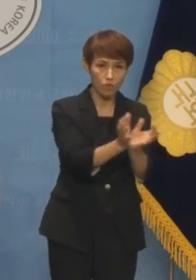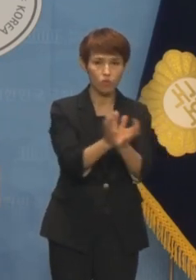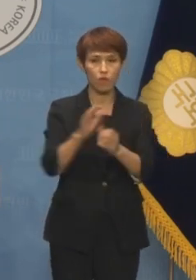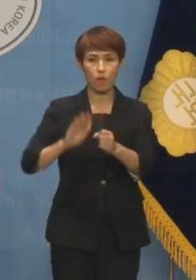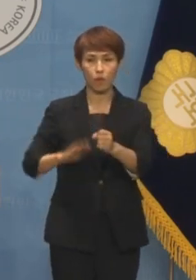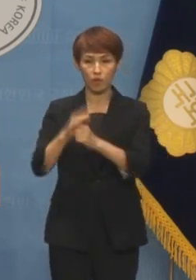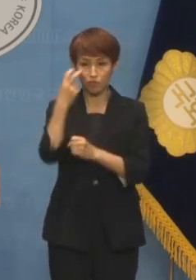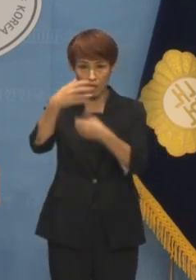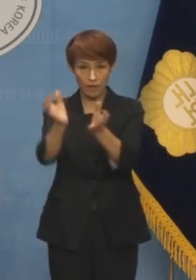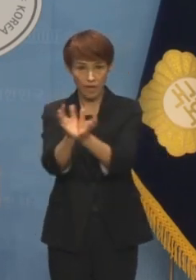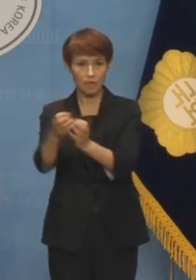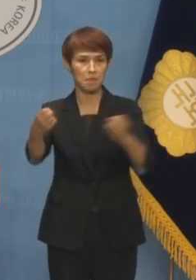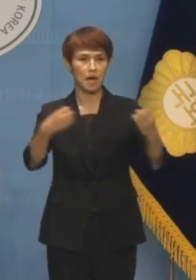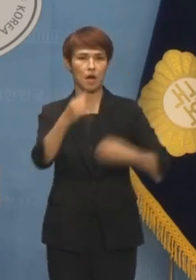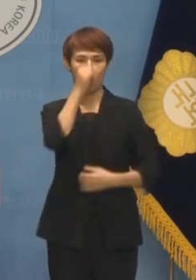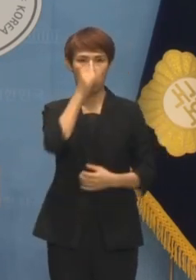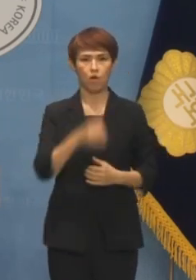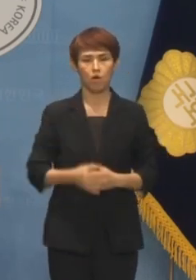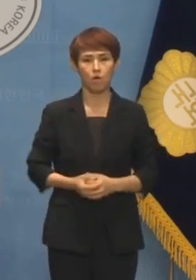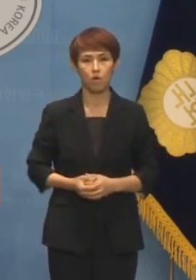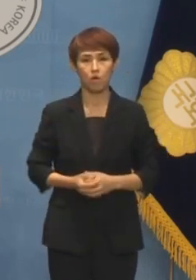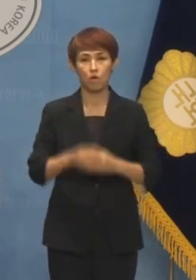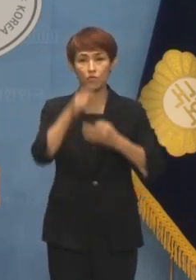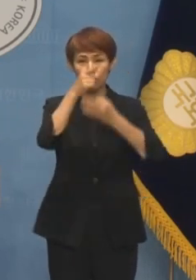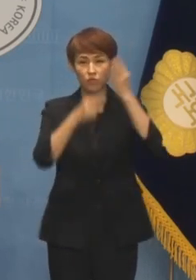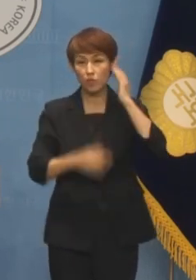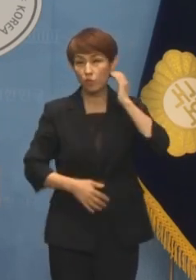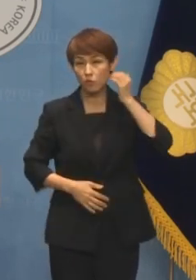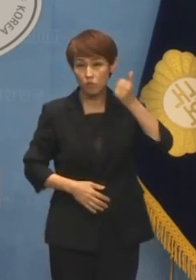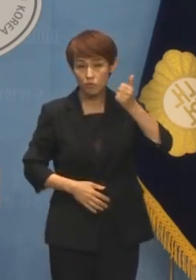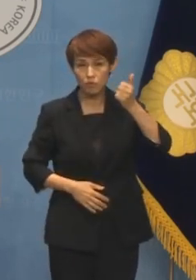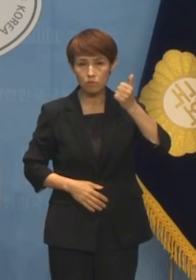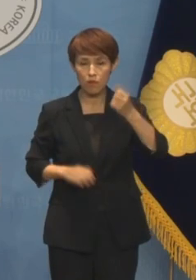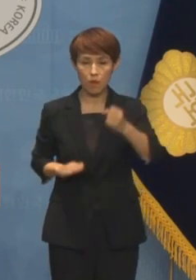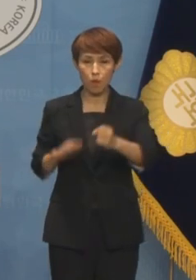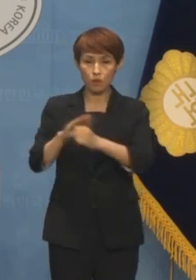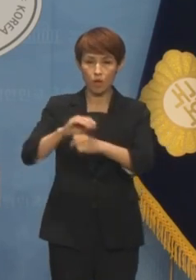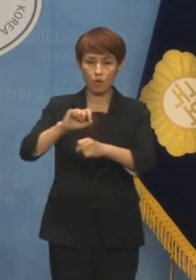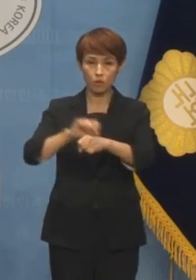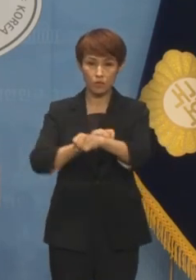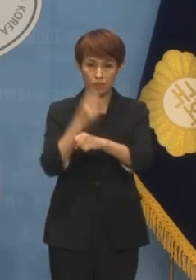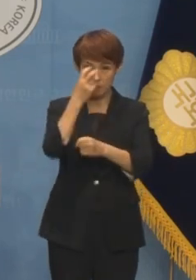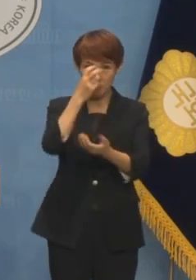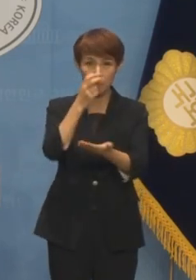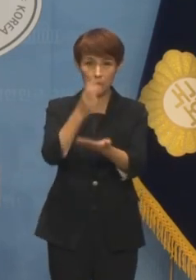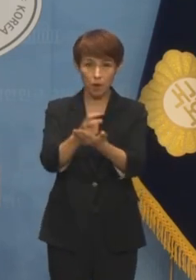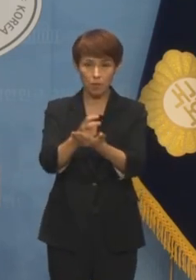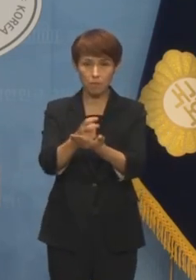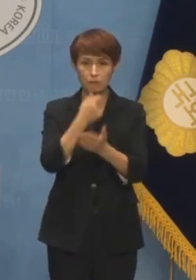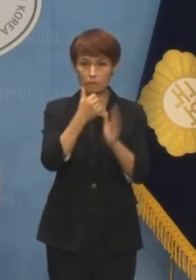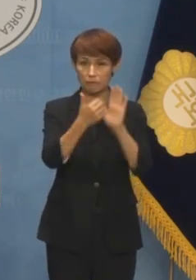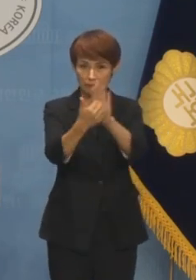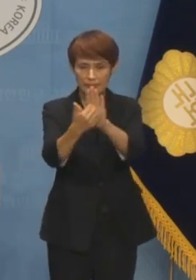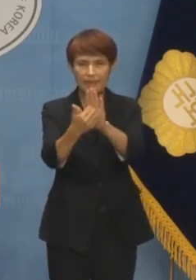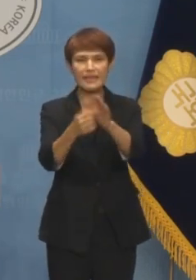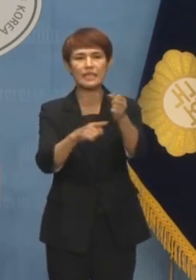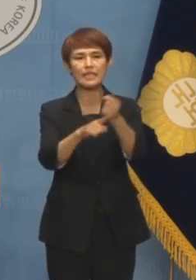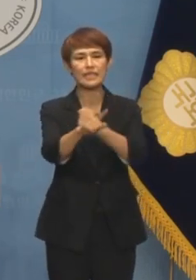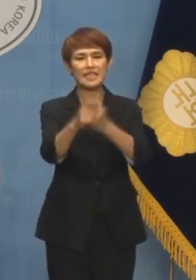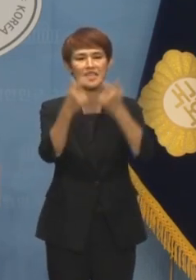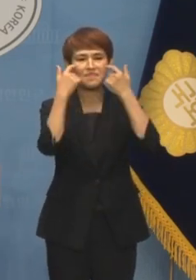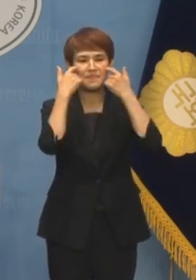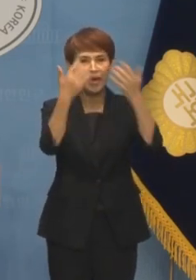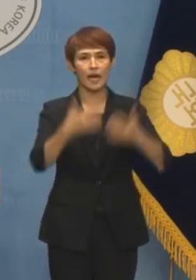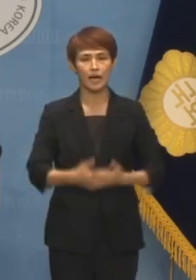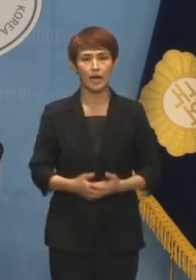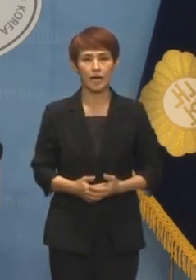것으로 보입니다. 이로써 윤석열 대통령이 왜 해병대원 특검법을 거부했는지 명확해졌습니다. 특검을